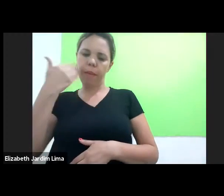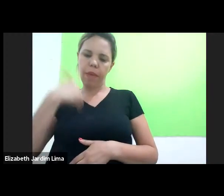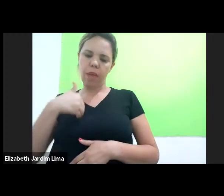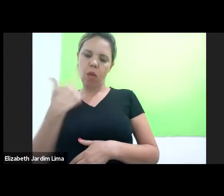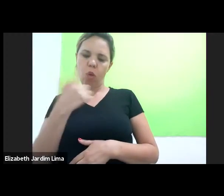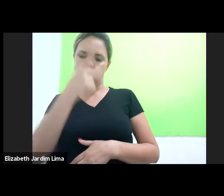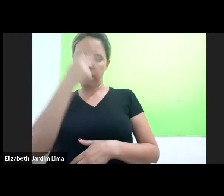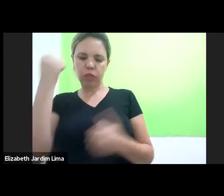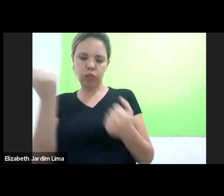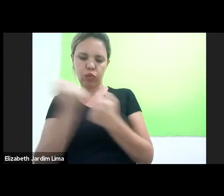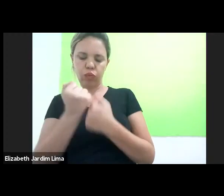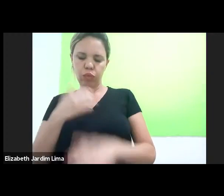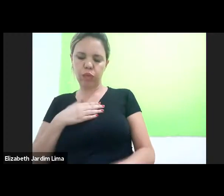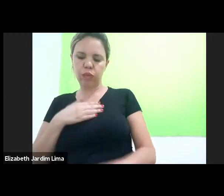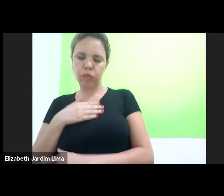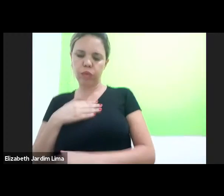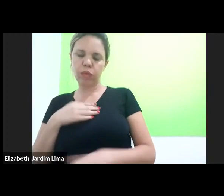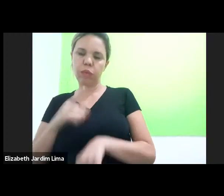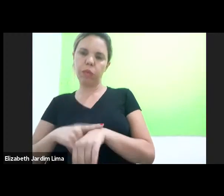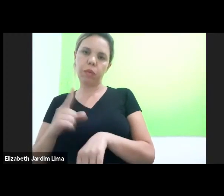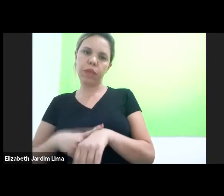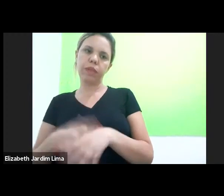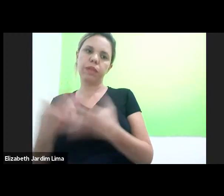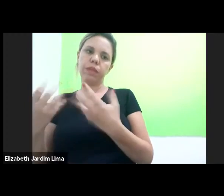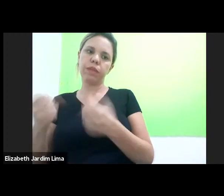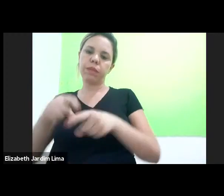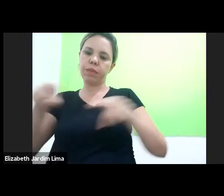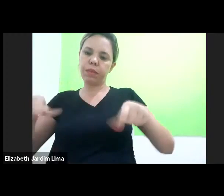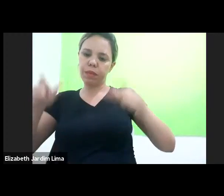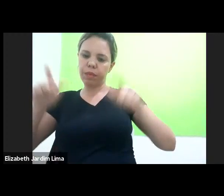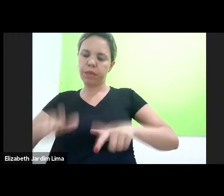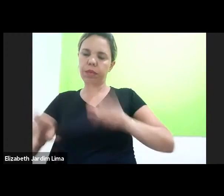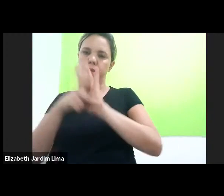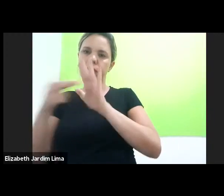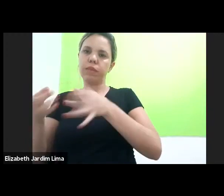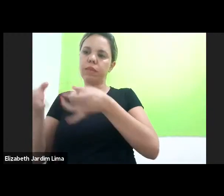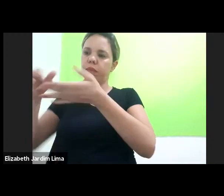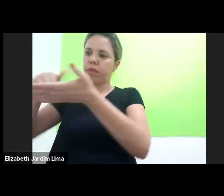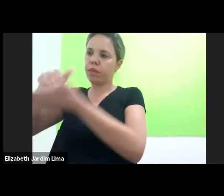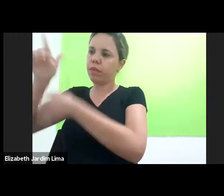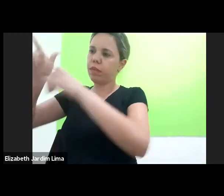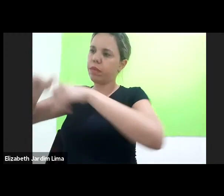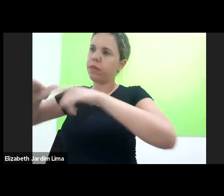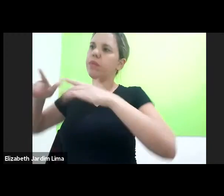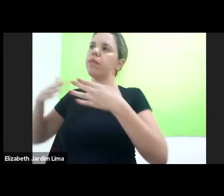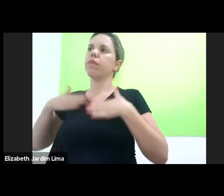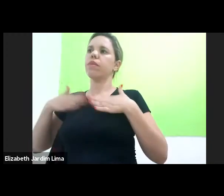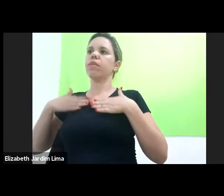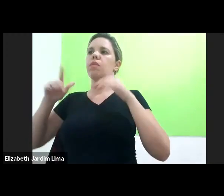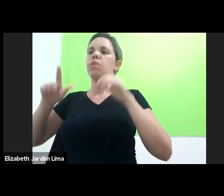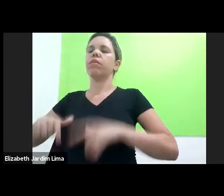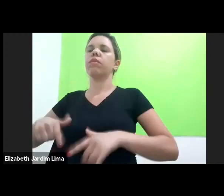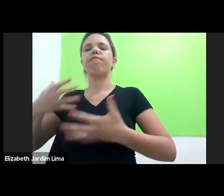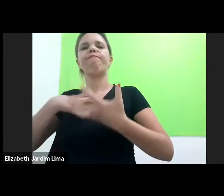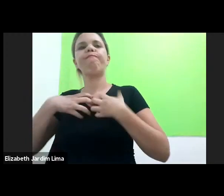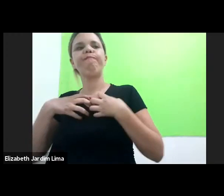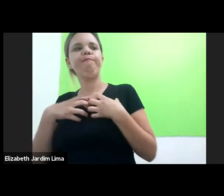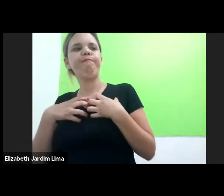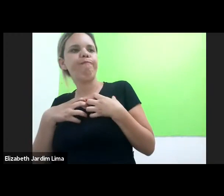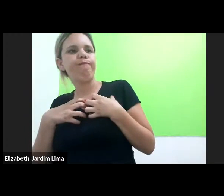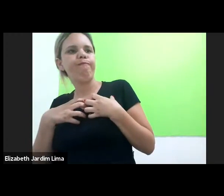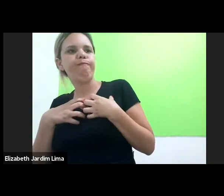naquele momento que estou sofrendo uma reintegração de posse, que estou sendo despejado do meu território. Então, é um sentimento que você não tem